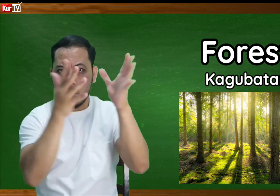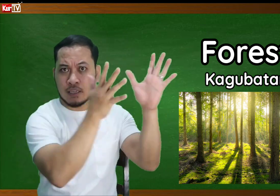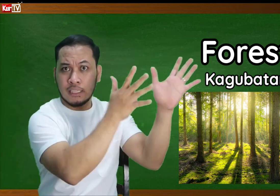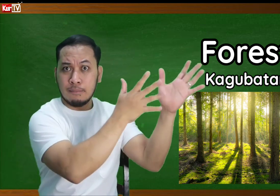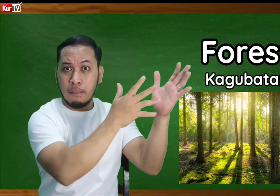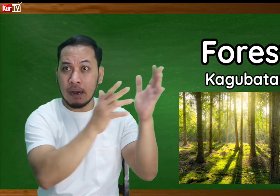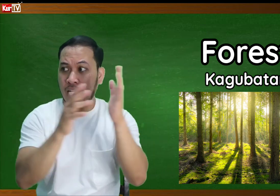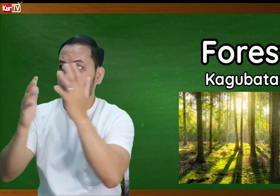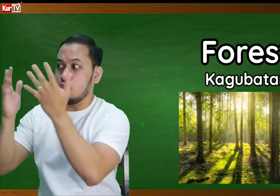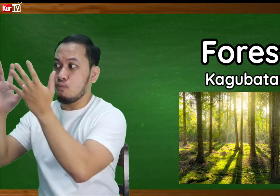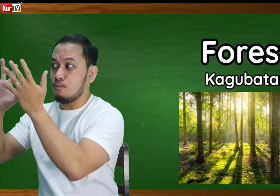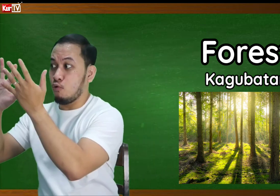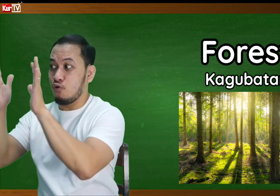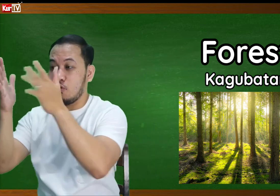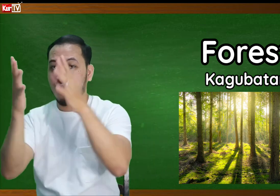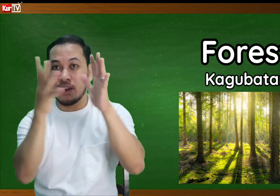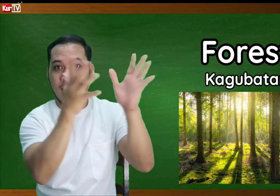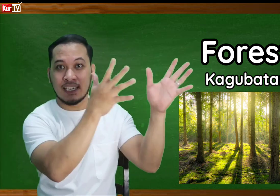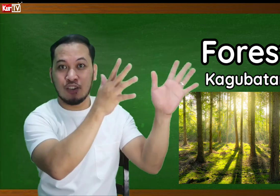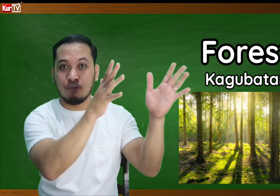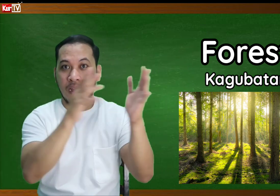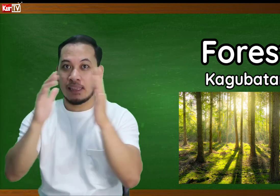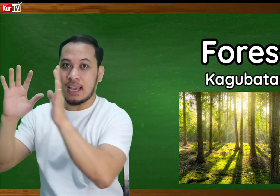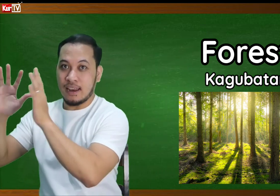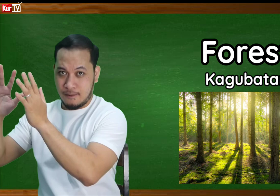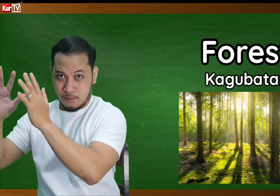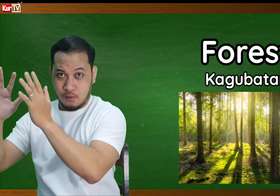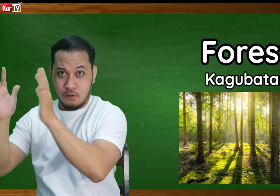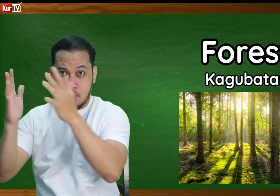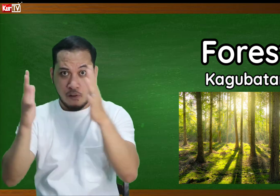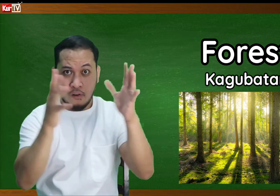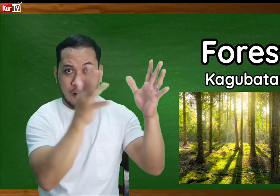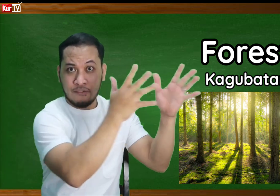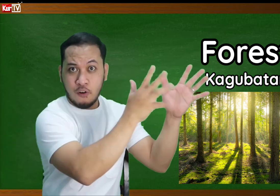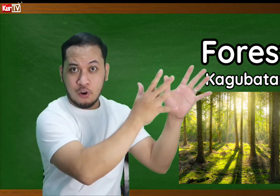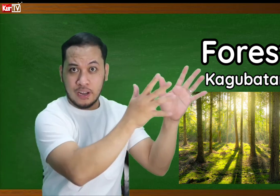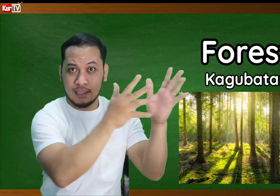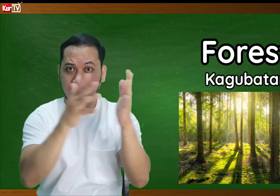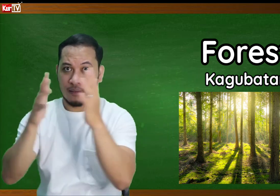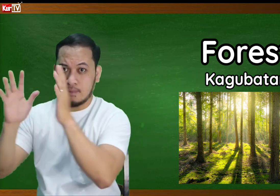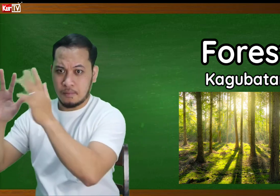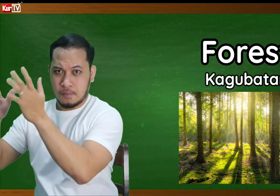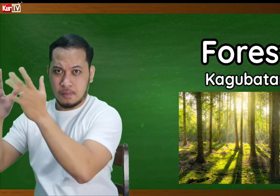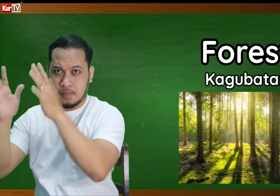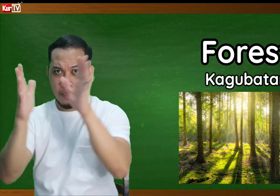Kasi di ba marami yung puno? Yan, kagubatan or forest.